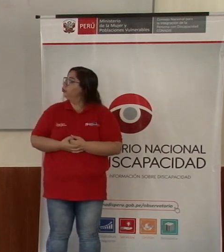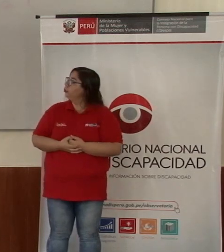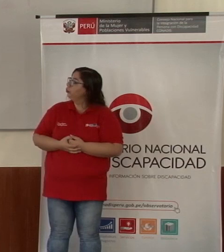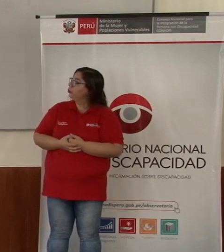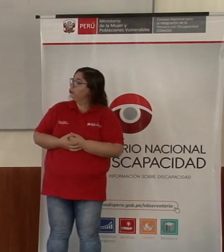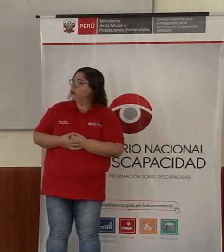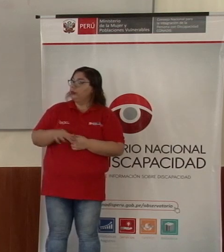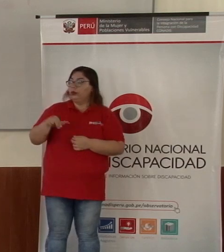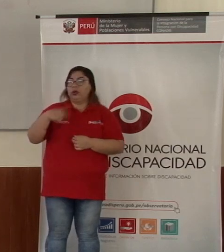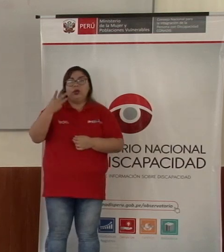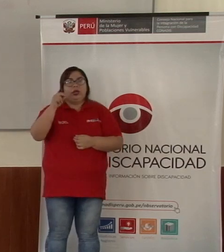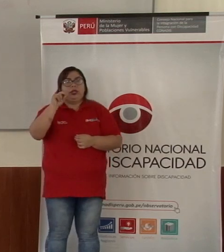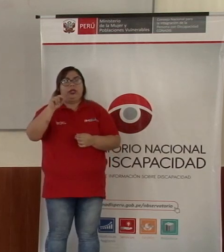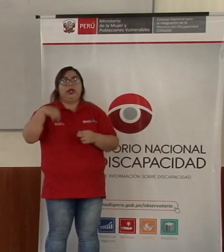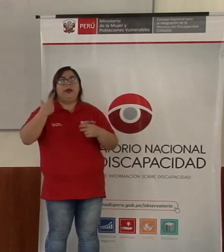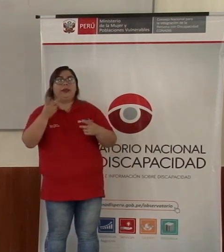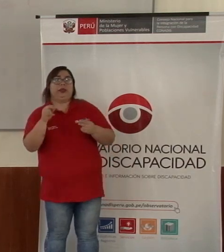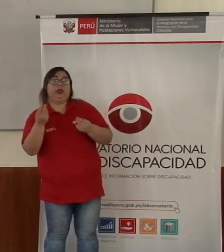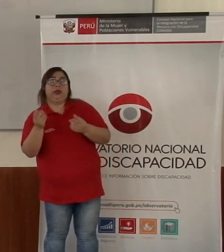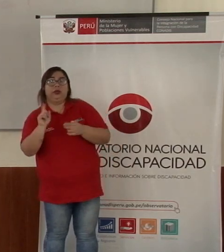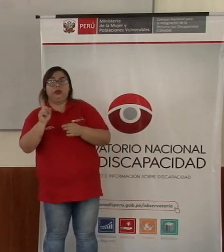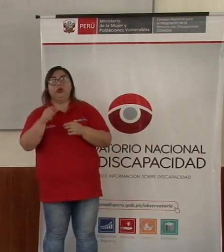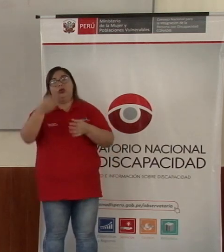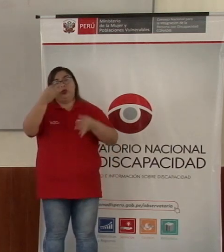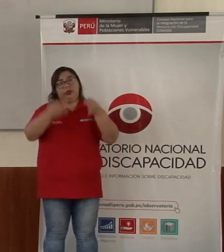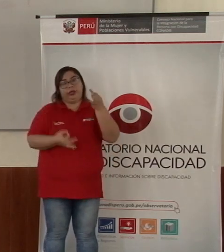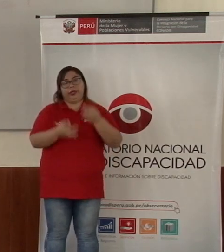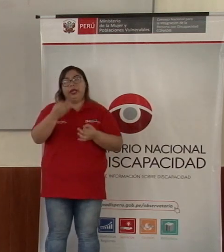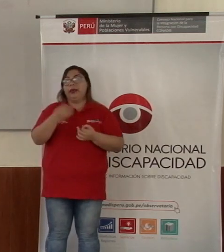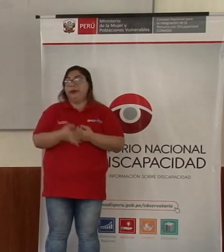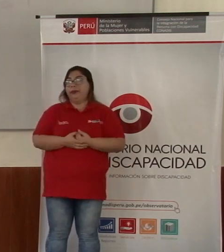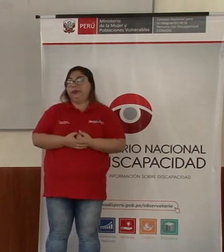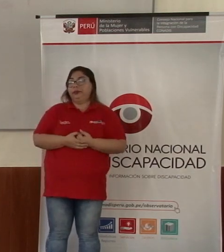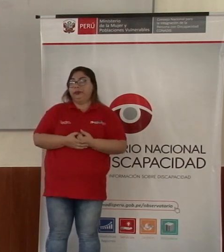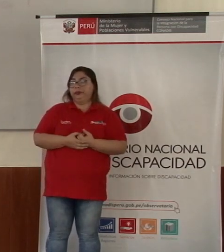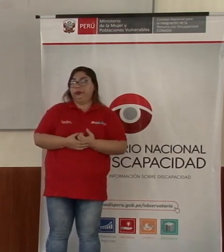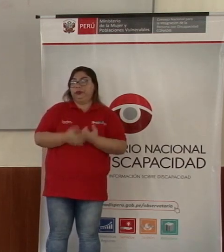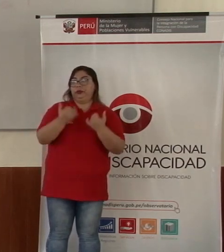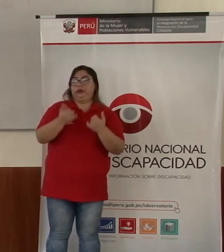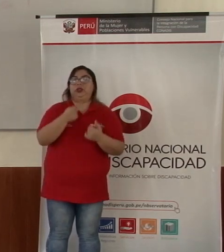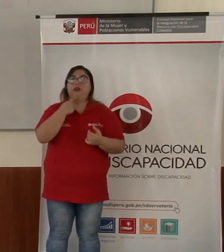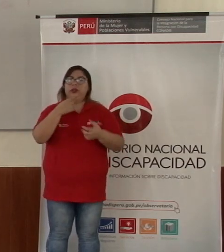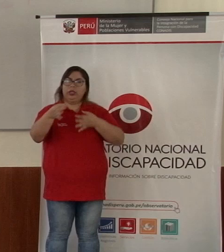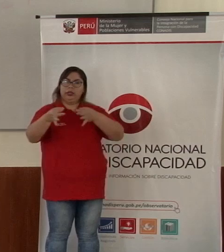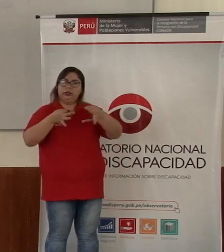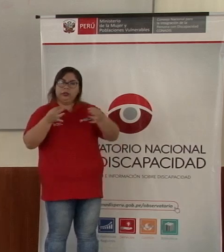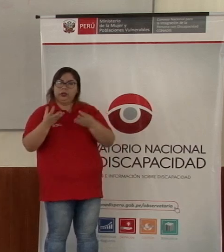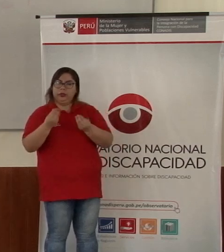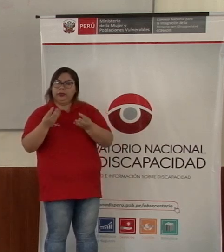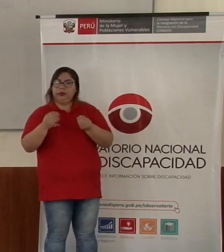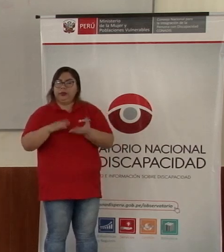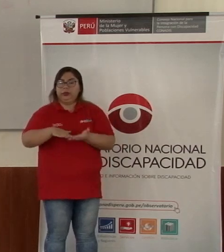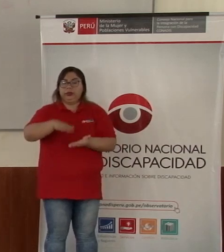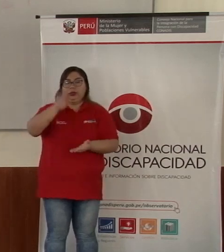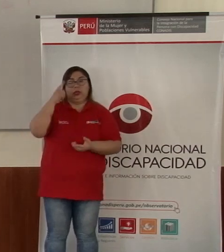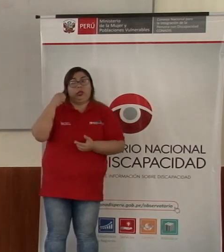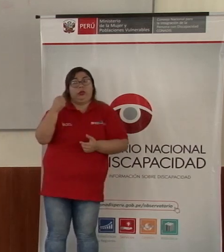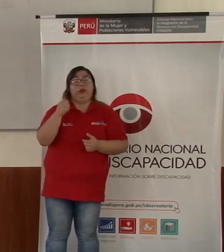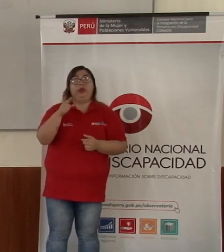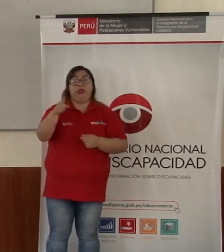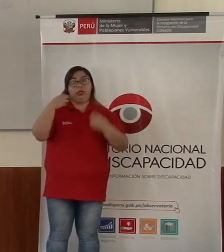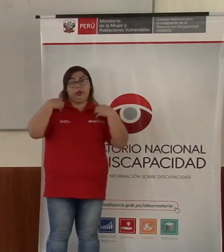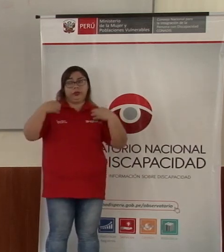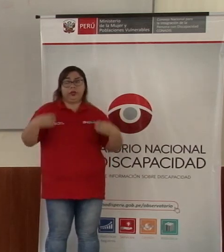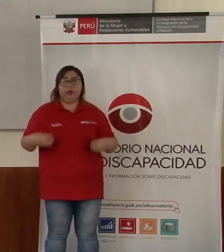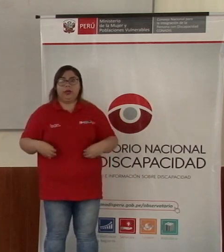Ahora ya no hablamos de capacidad de goce, hablamos de capacidad jurídica. Y eso fue una discusión bastante dura entre los